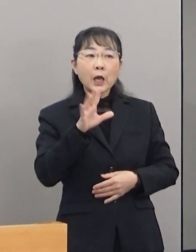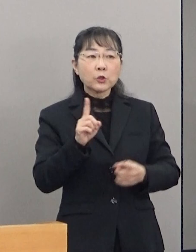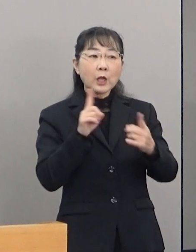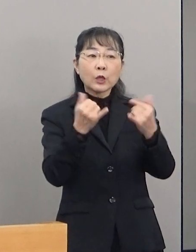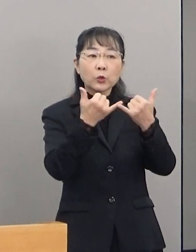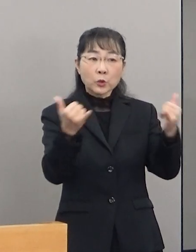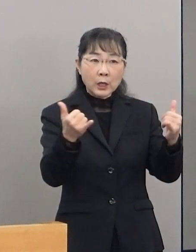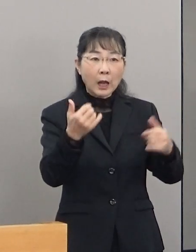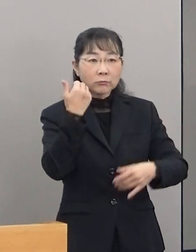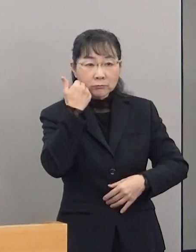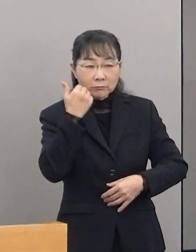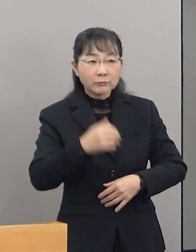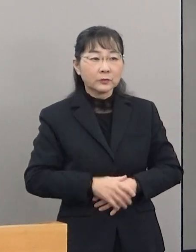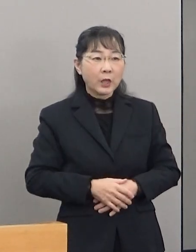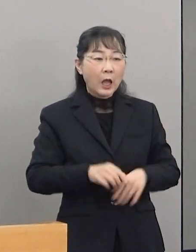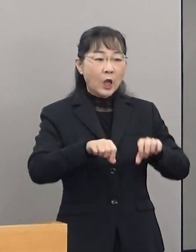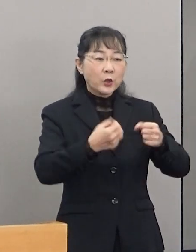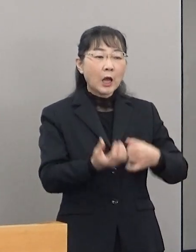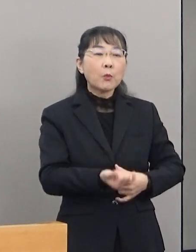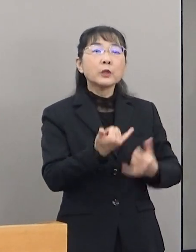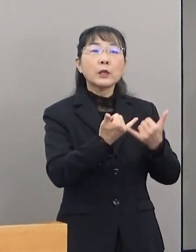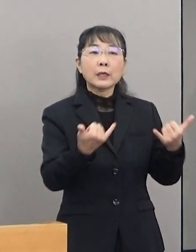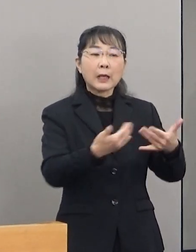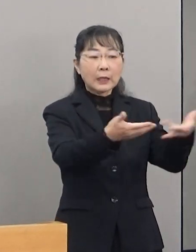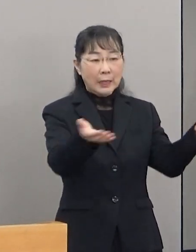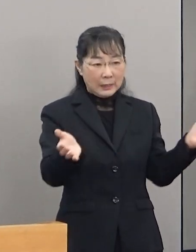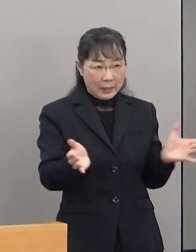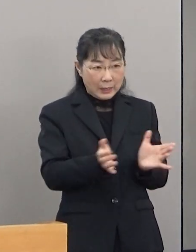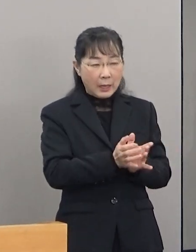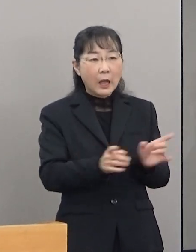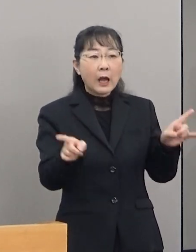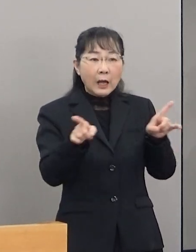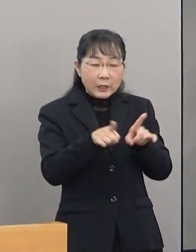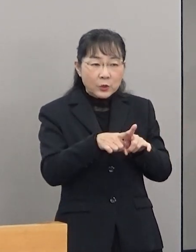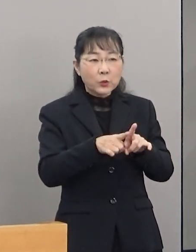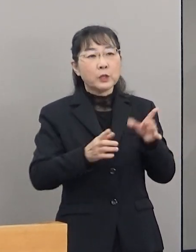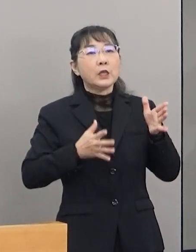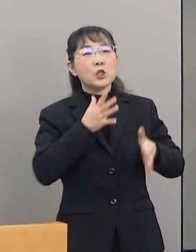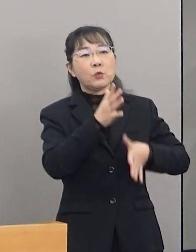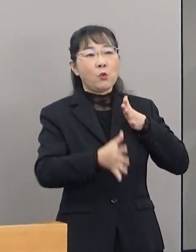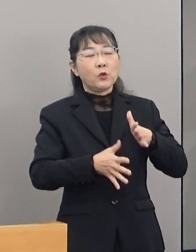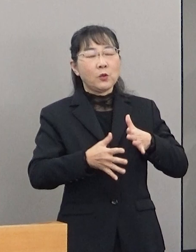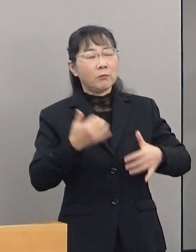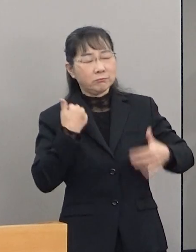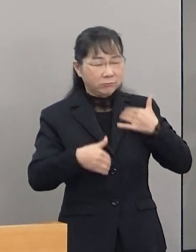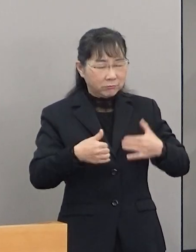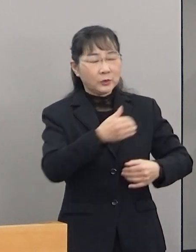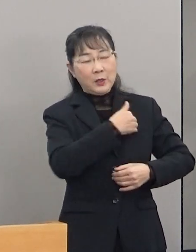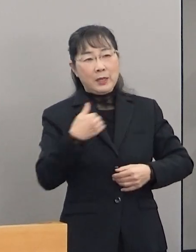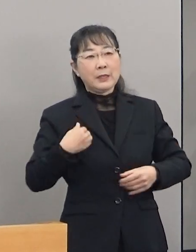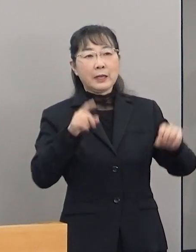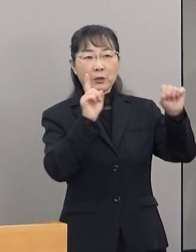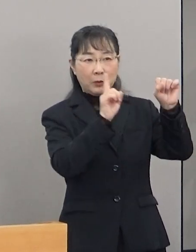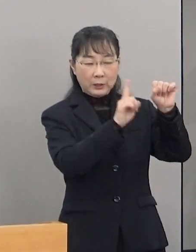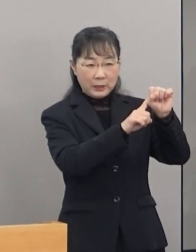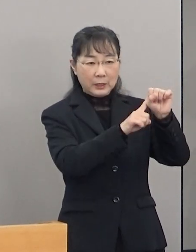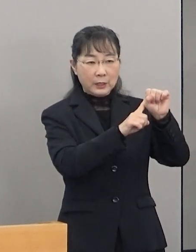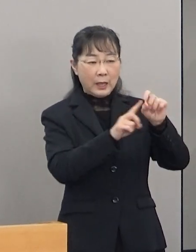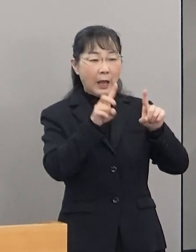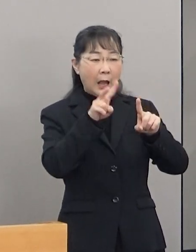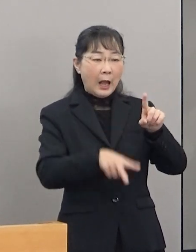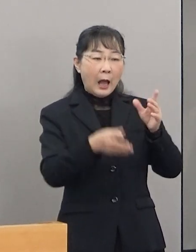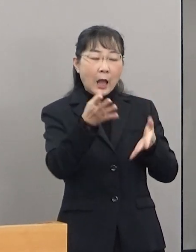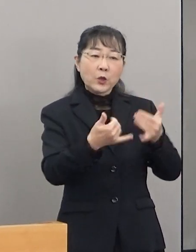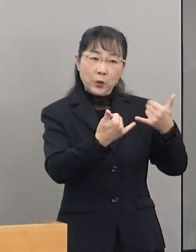象者には、障害のある方が団体でご一緒にスポーツを楽しんでいただけるように、介助